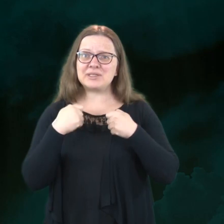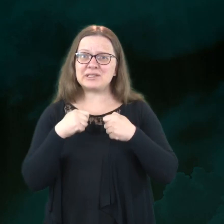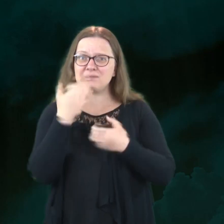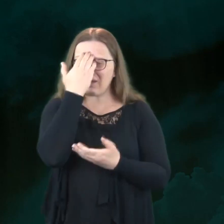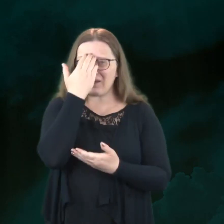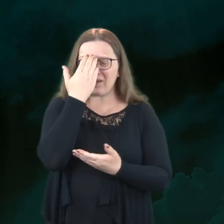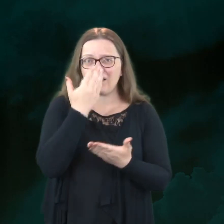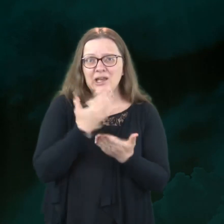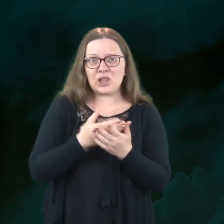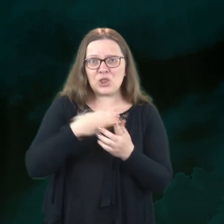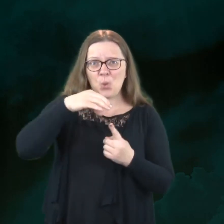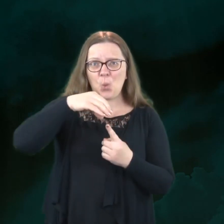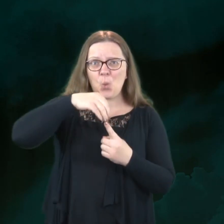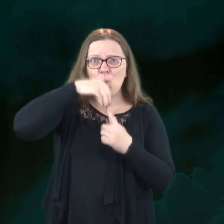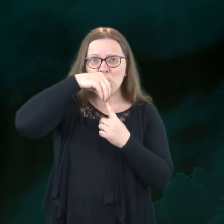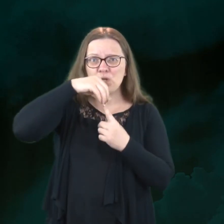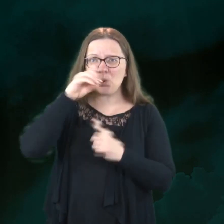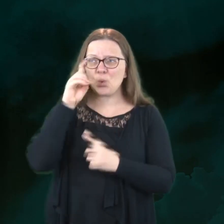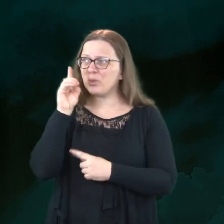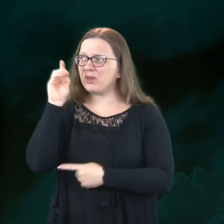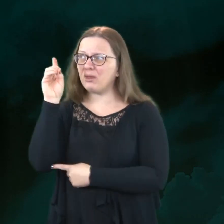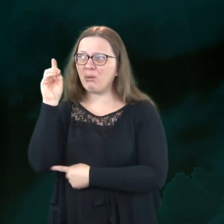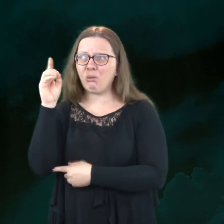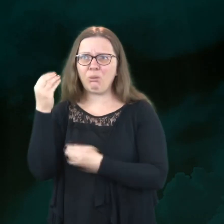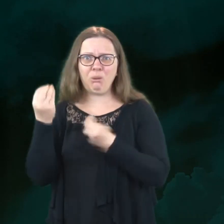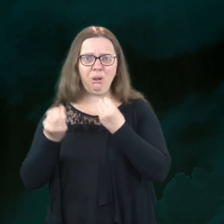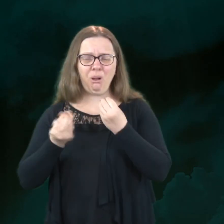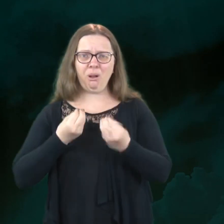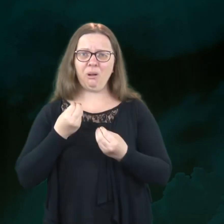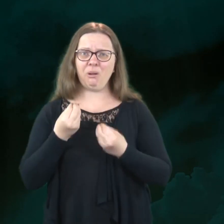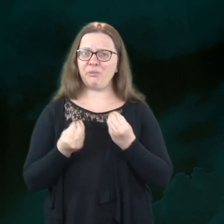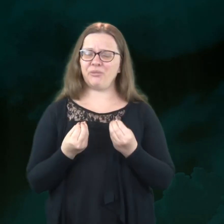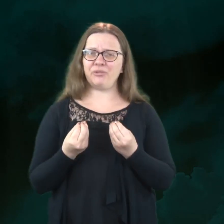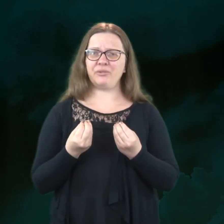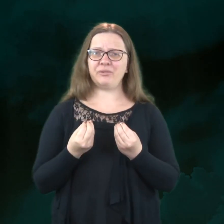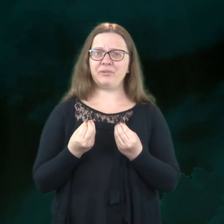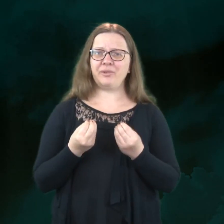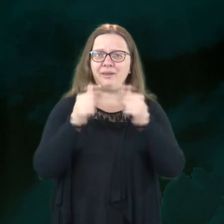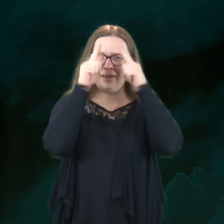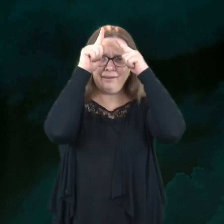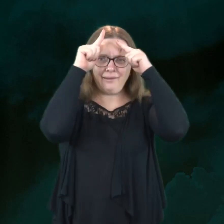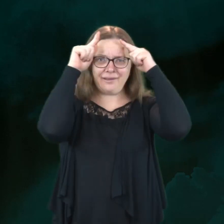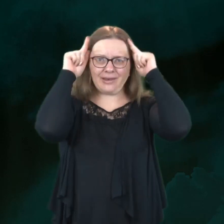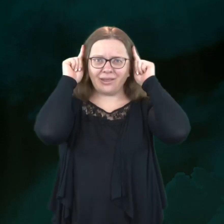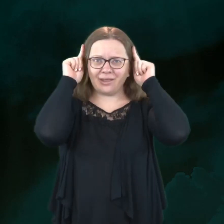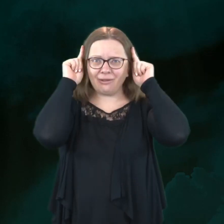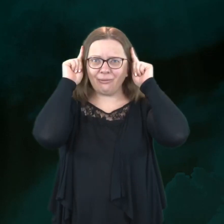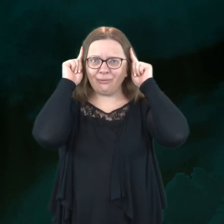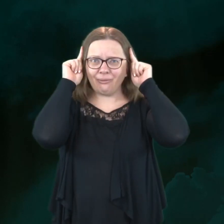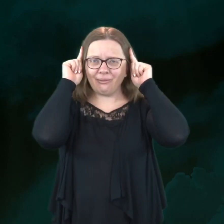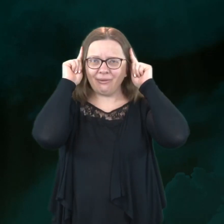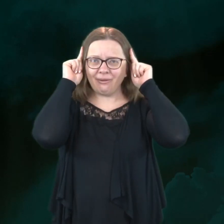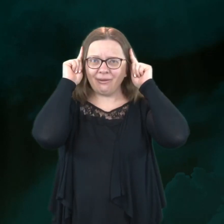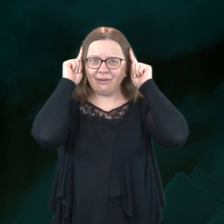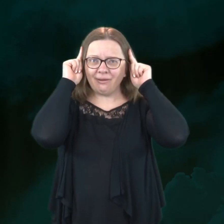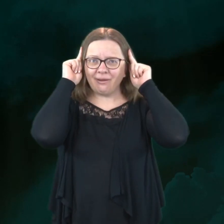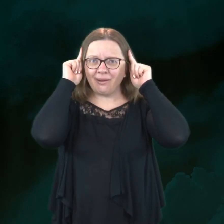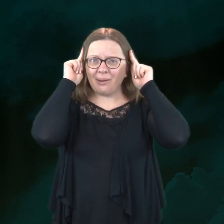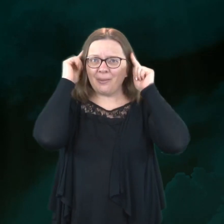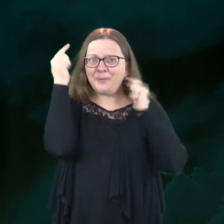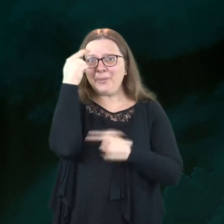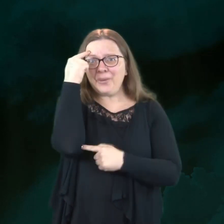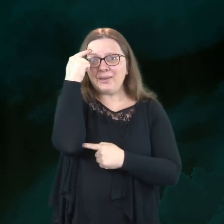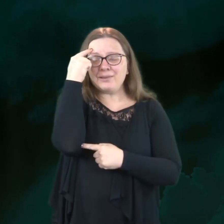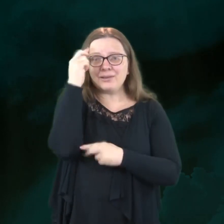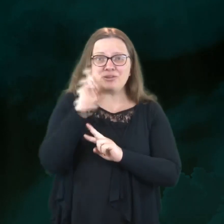e ressuscitou dentre os mortos. Os gregos também isolam você. Então, esse era o